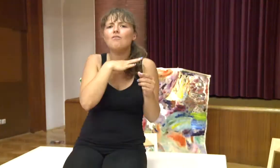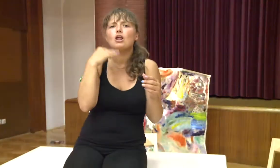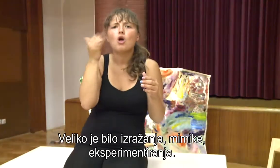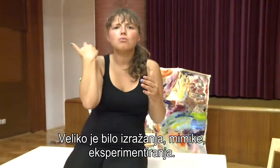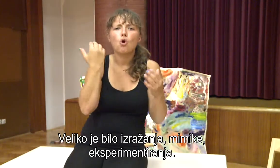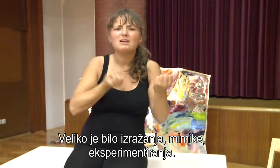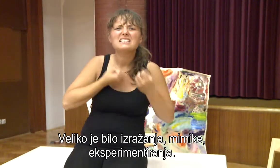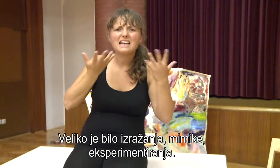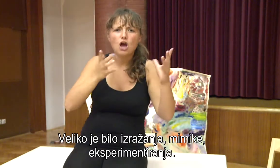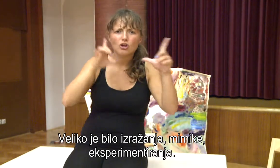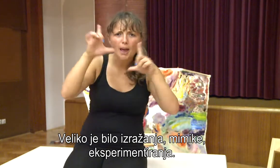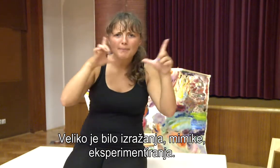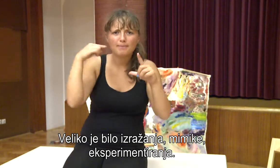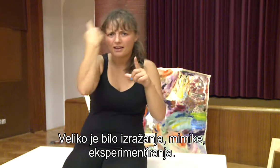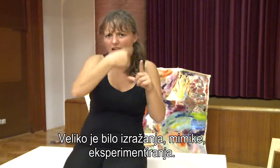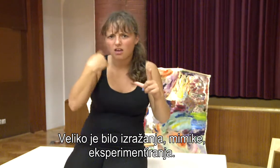Veliko je bilo izražene mimike,